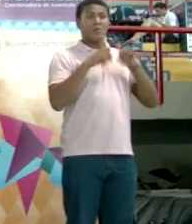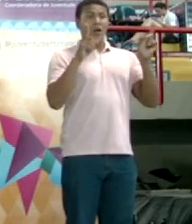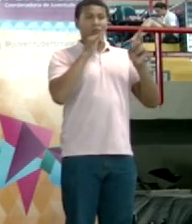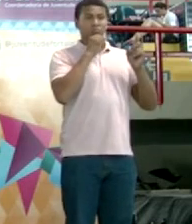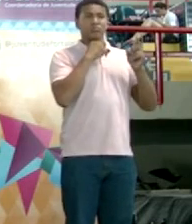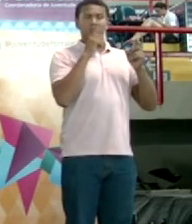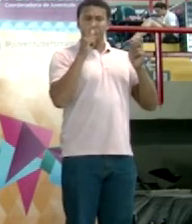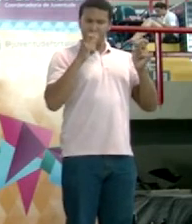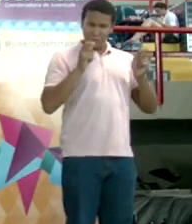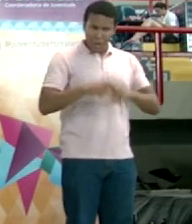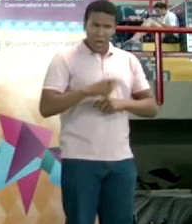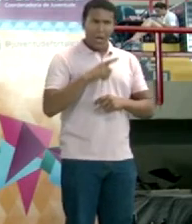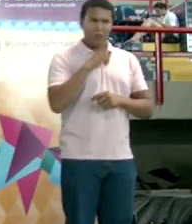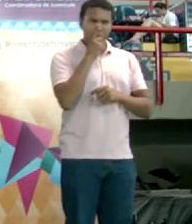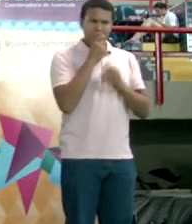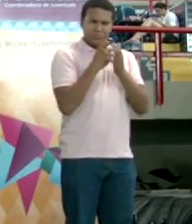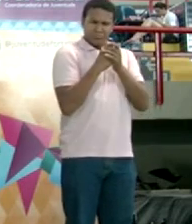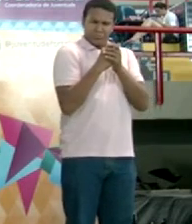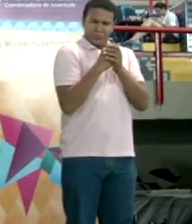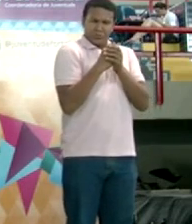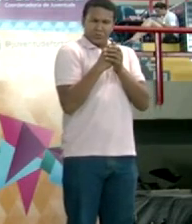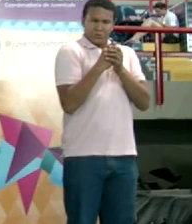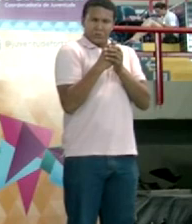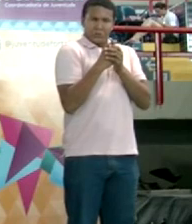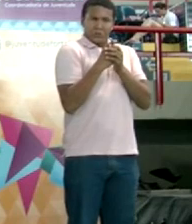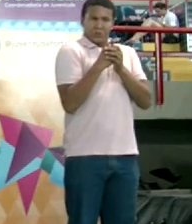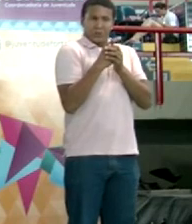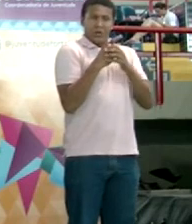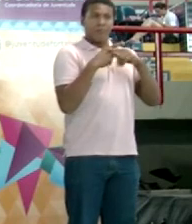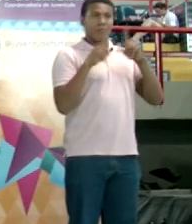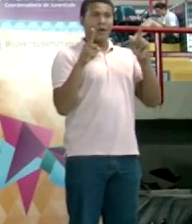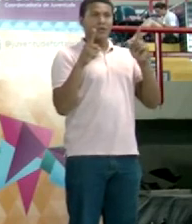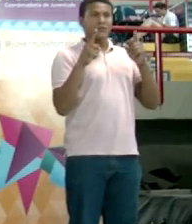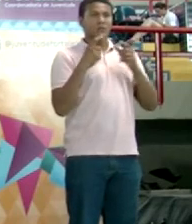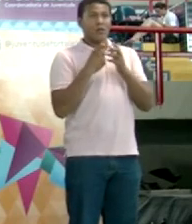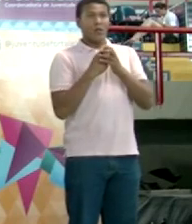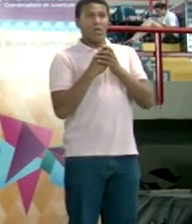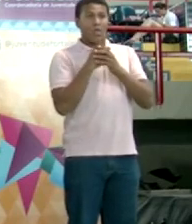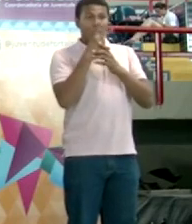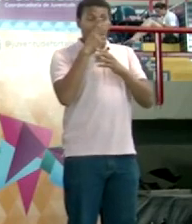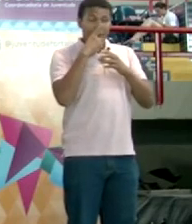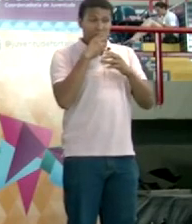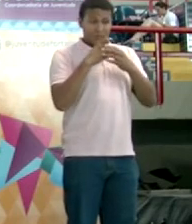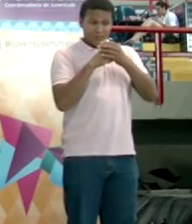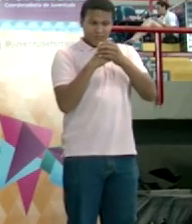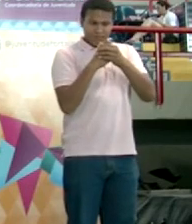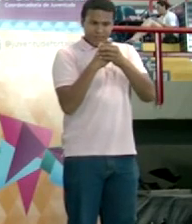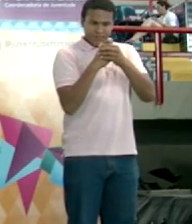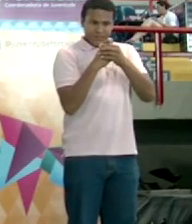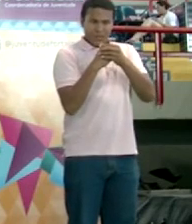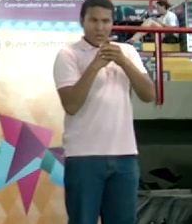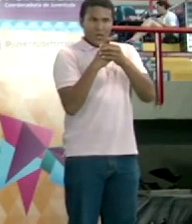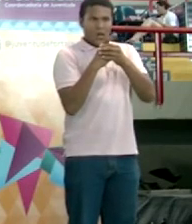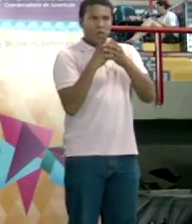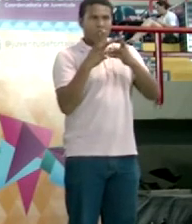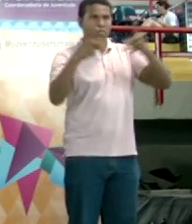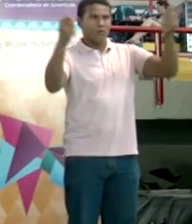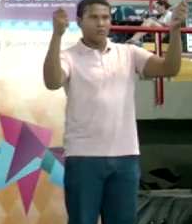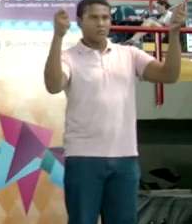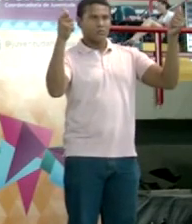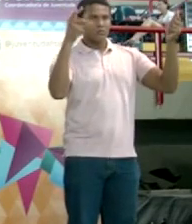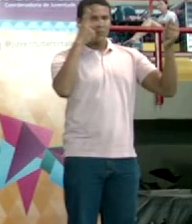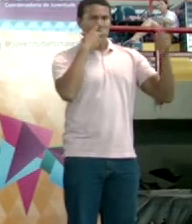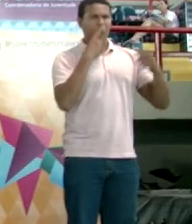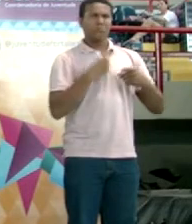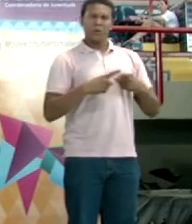de blastocisto. E quando ele vai parar na parede do útero, ele não para, ele vai ser quem? Descartado. Ah, professor, por que não é